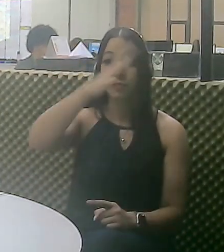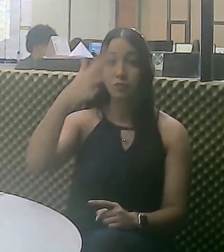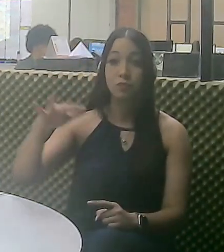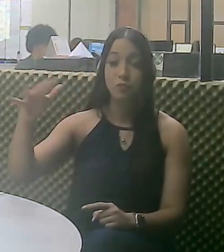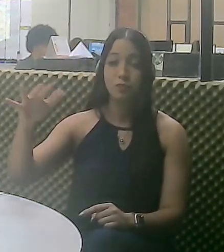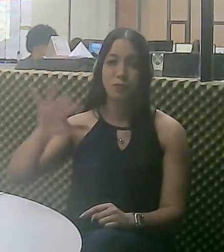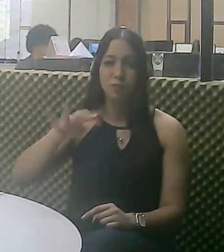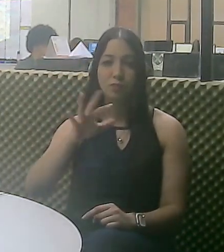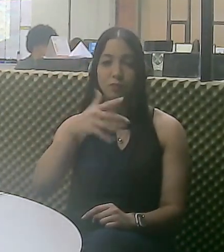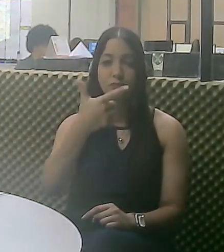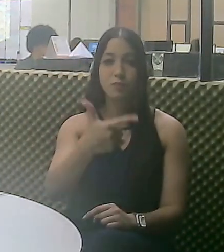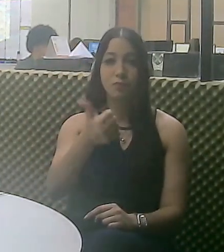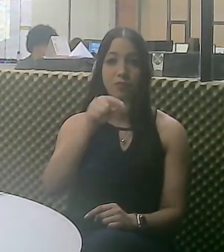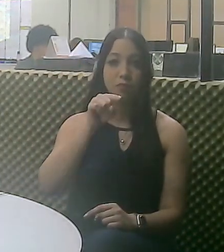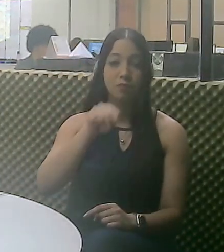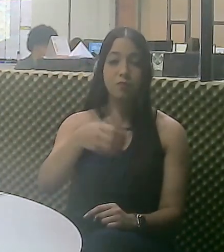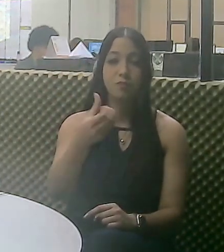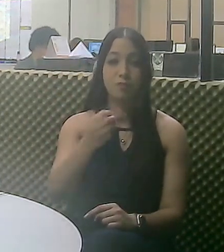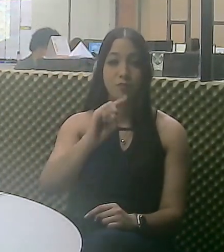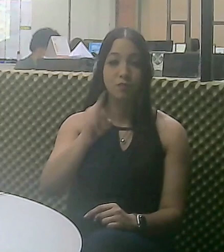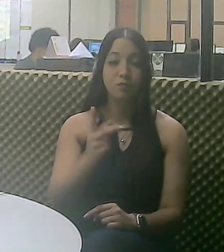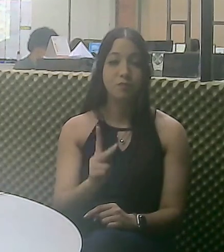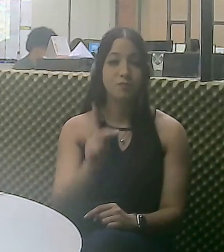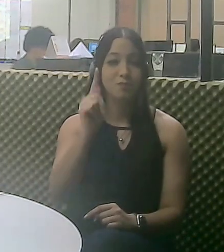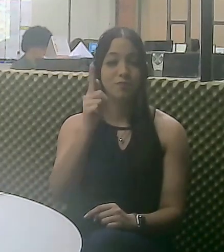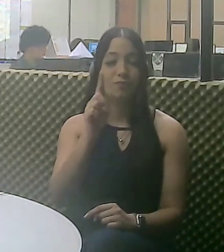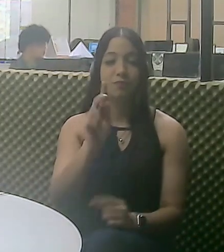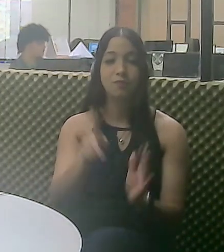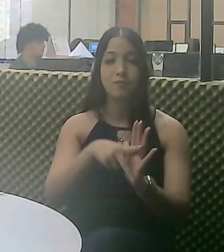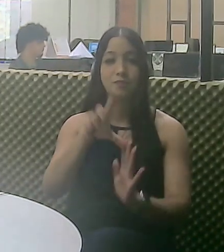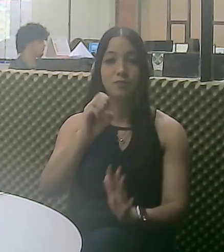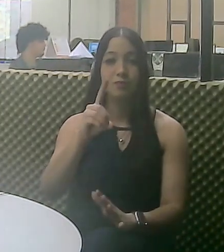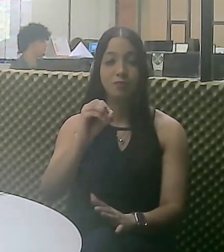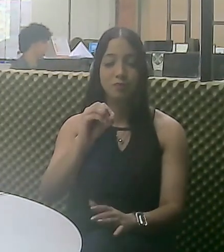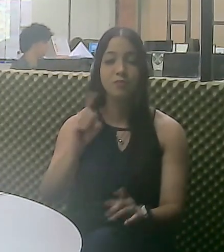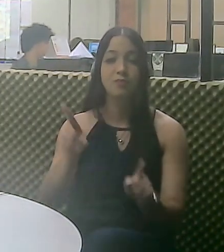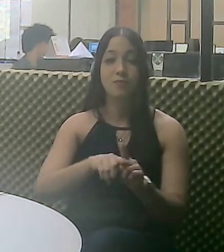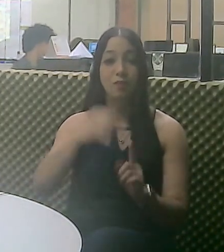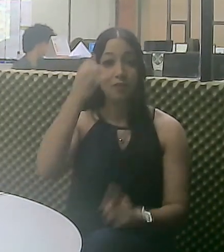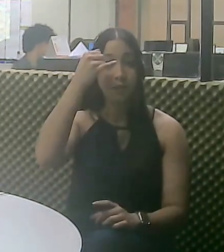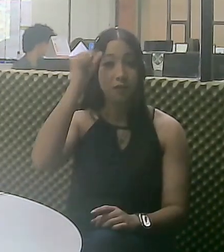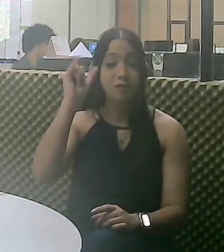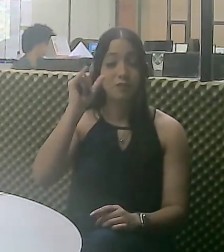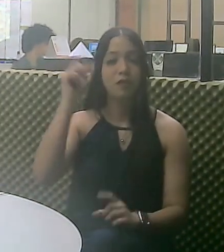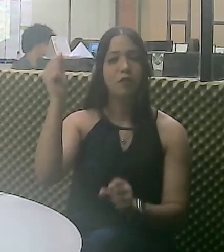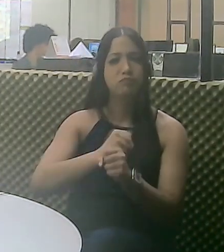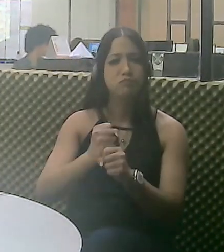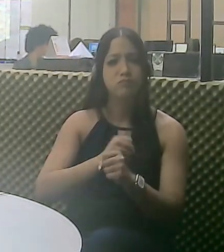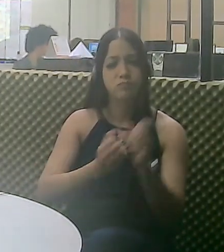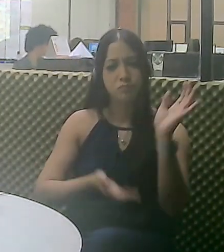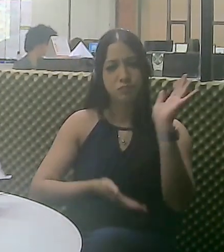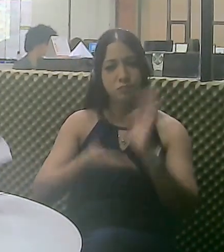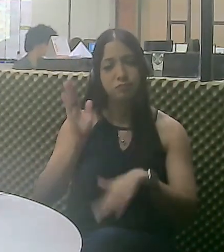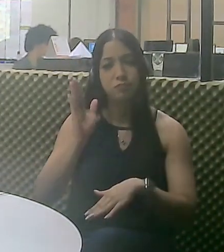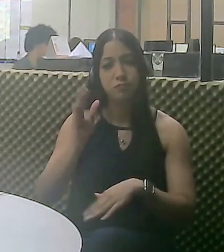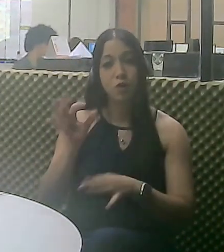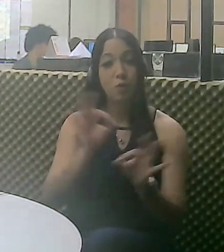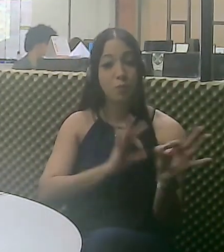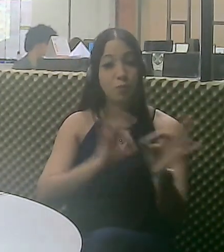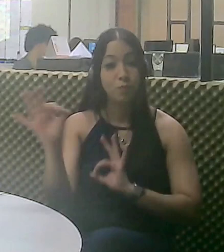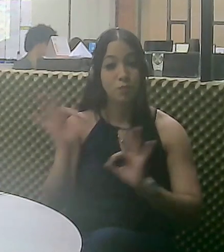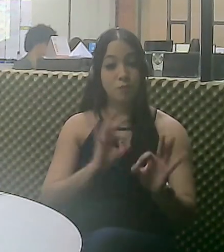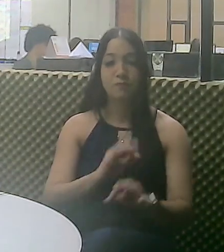cerca de 21.6 mil toneladas de lodo também deixariam de ser enviadas anualmente Ao aterro por meio do